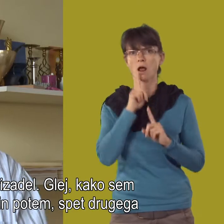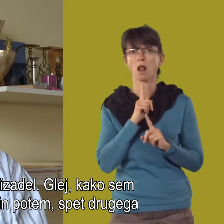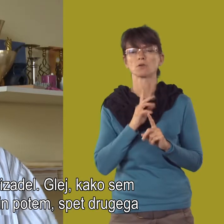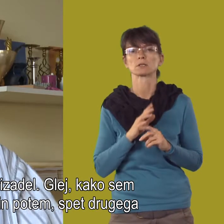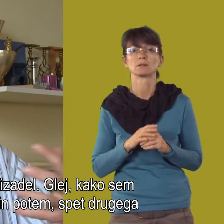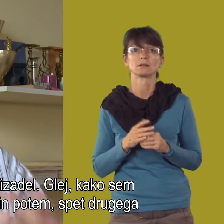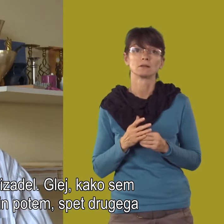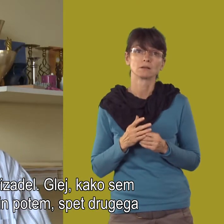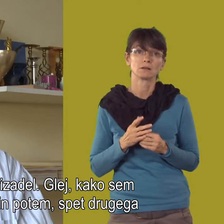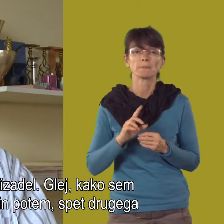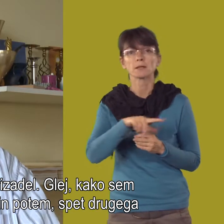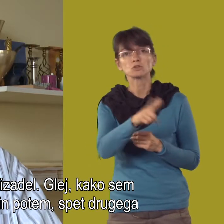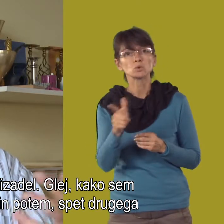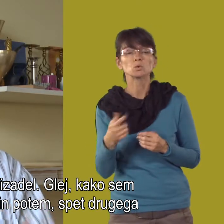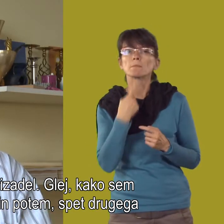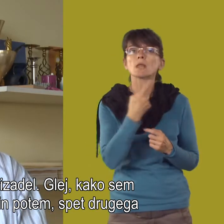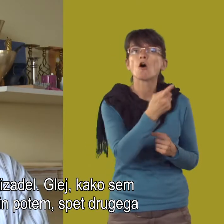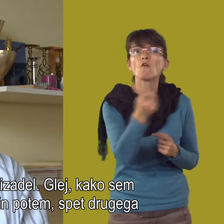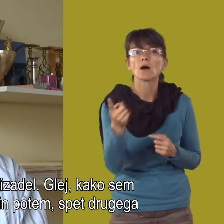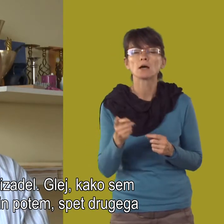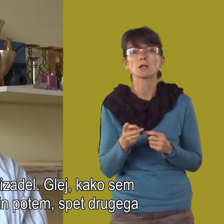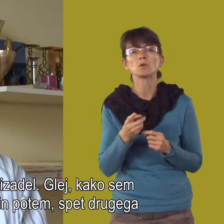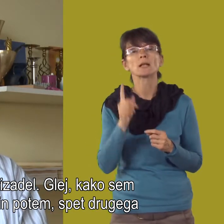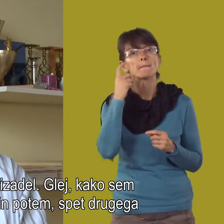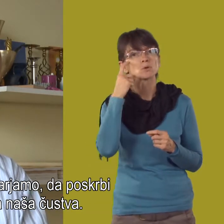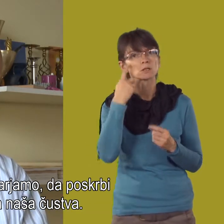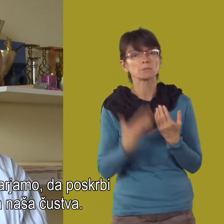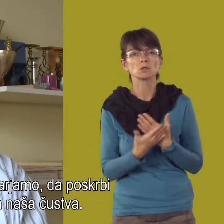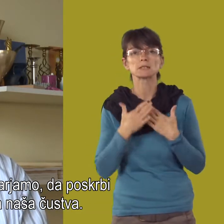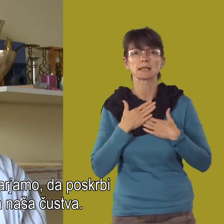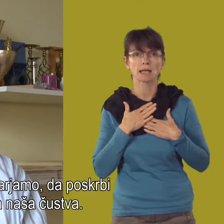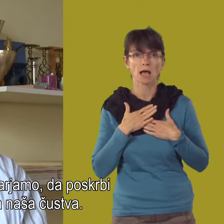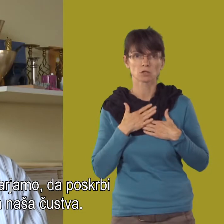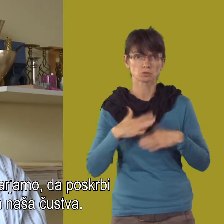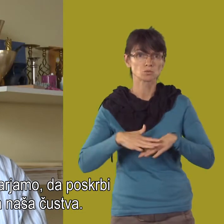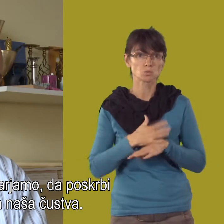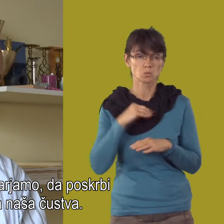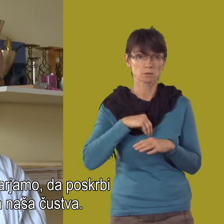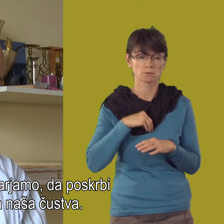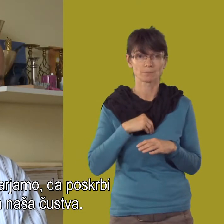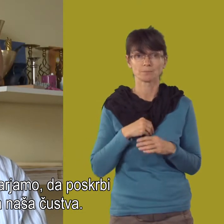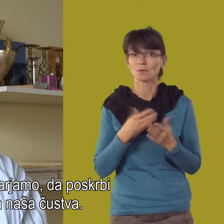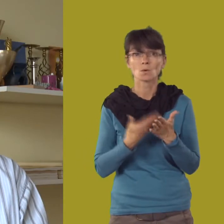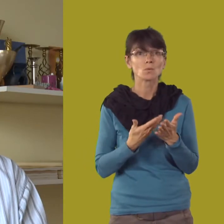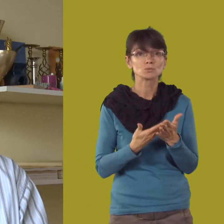globoko prizadel, gled, kako sem žalosten in potem. Spet drugega nagovarjamo, da poskrbi za naša čustva.